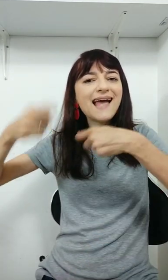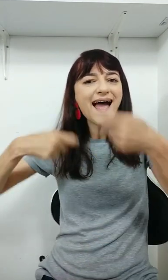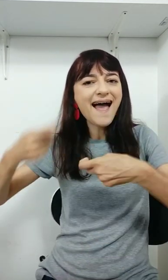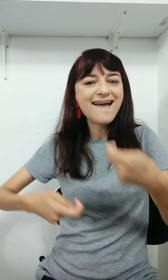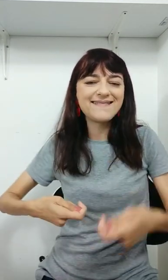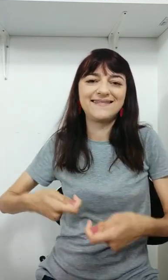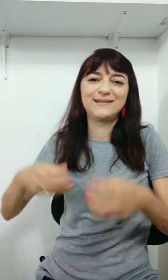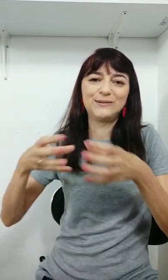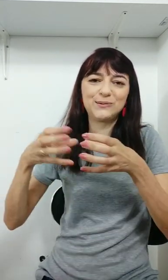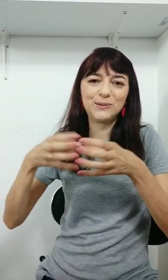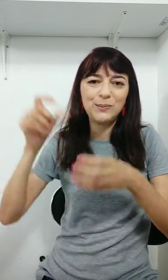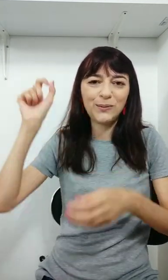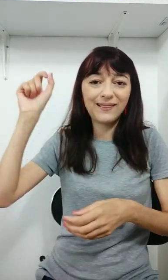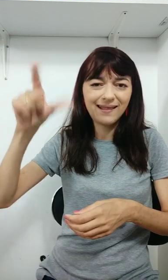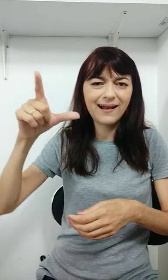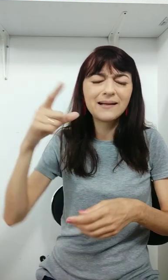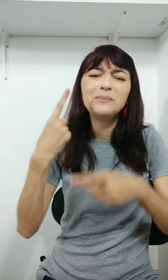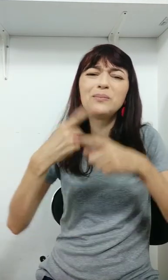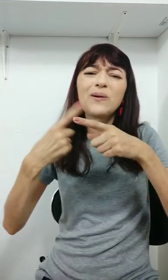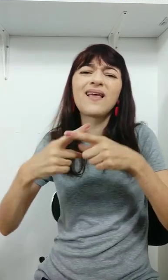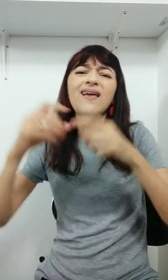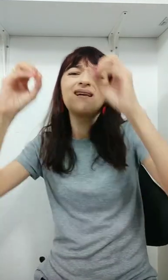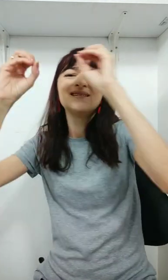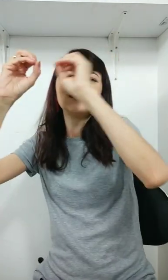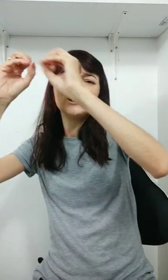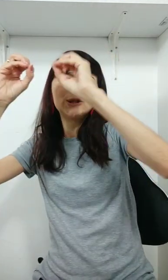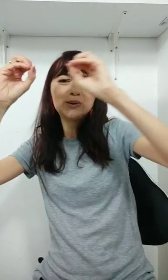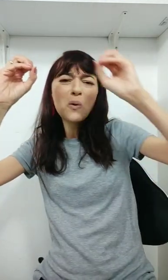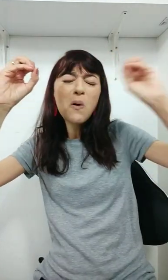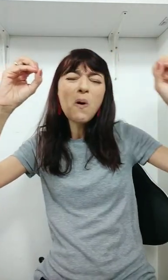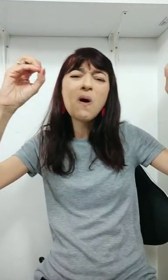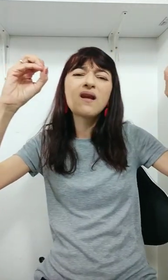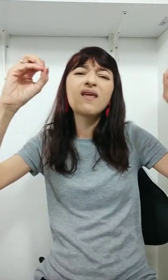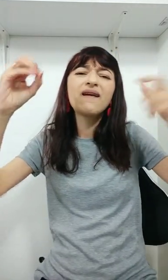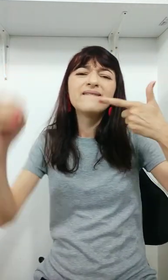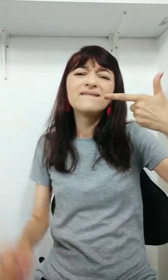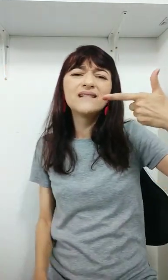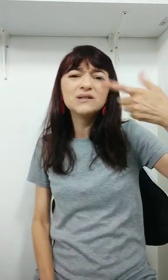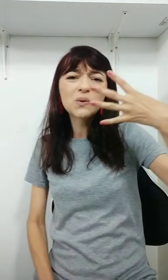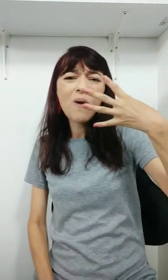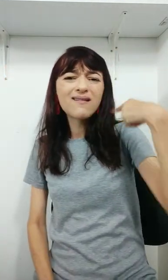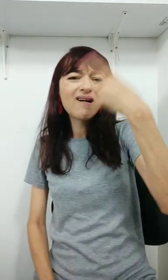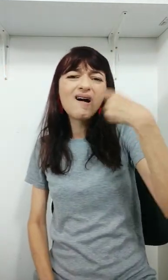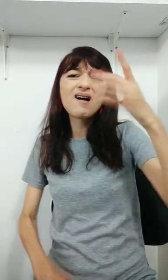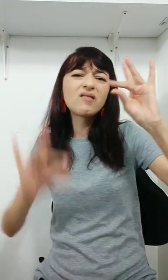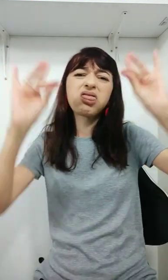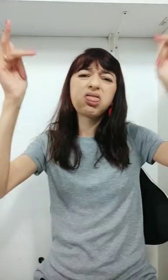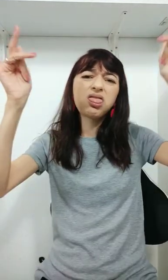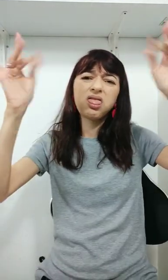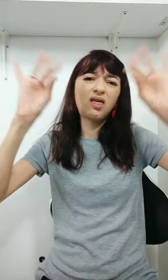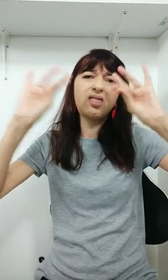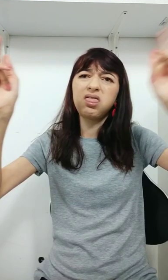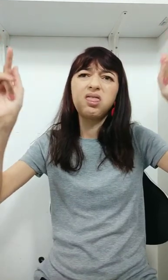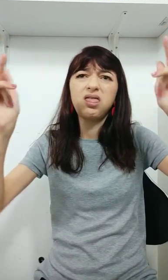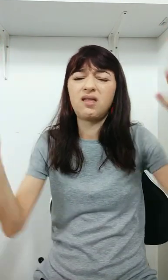que é muito importante, que o Telegram, eu mando a mensagem e você recebe a notificação no seu celular, então é na hora, né? Então, assim, por